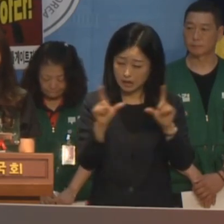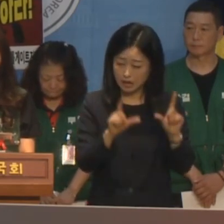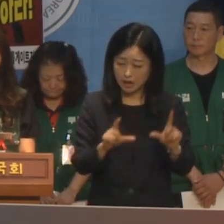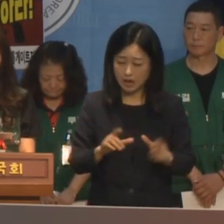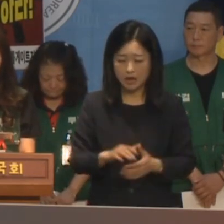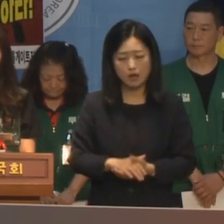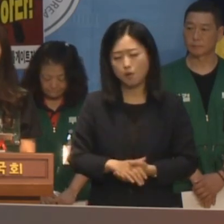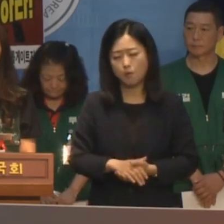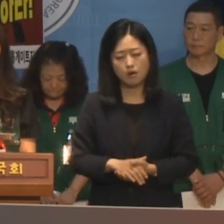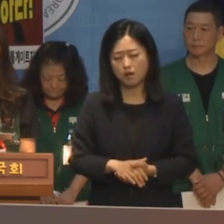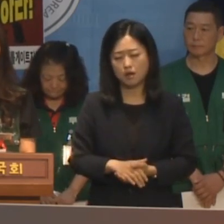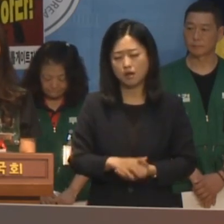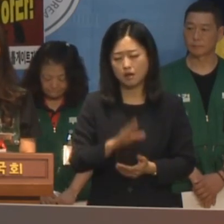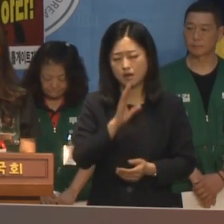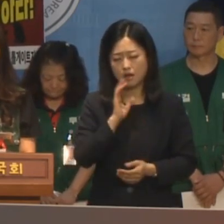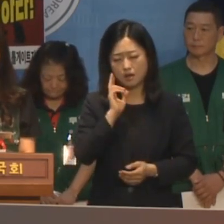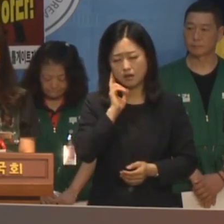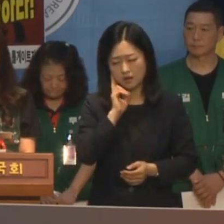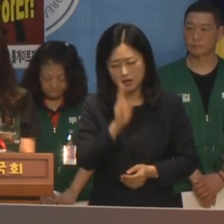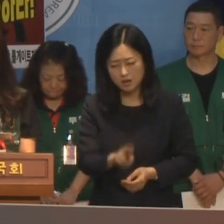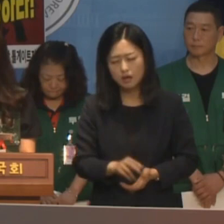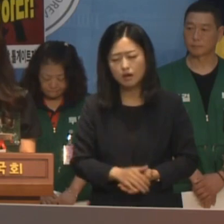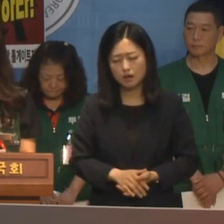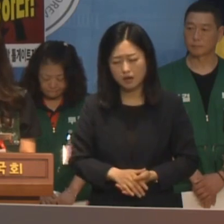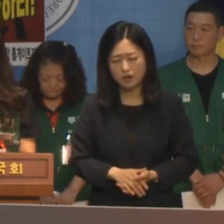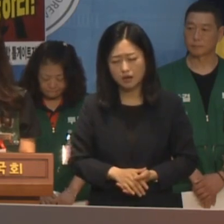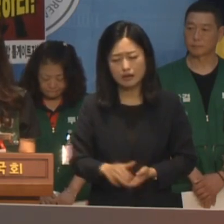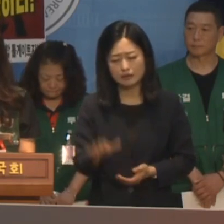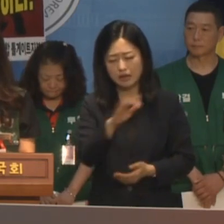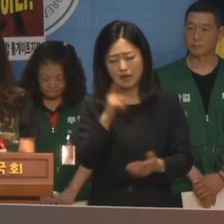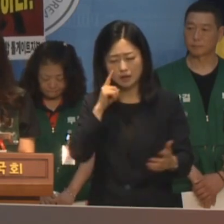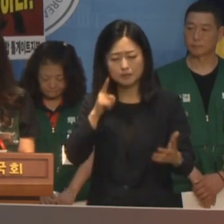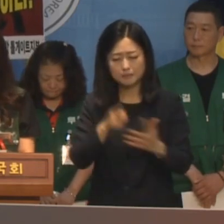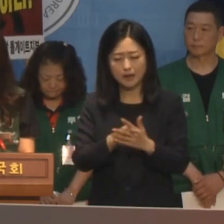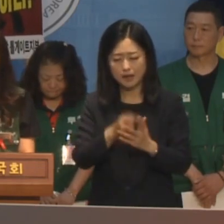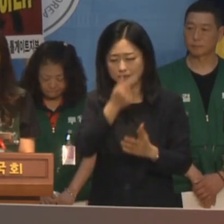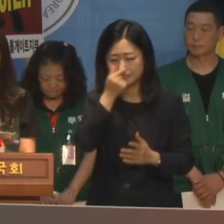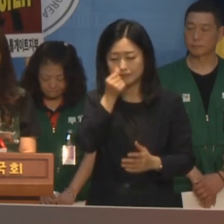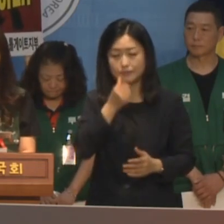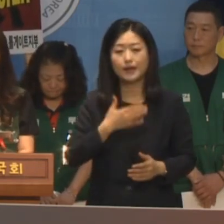보면 열을 안다고 이야기하지 않아도 알 수 있었습니다.